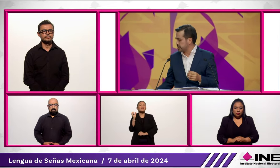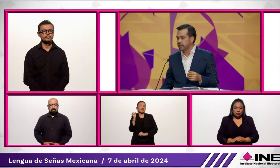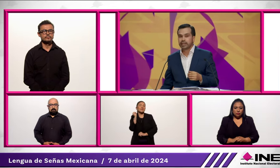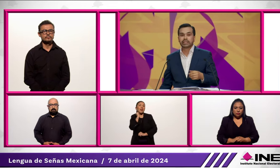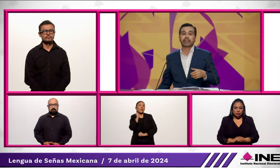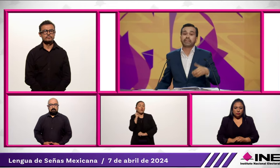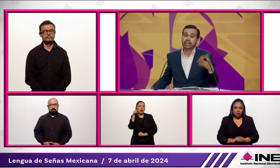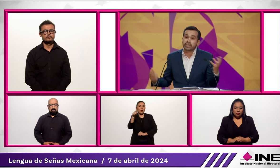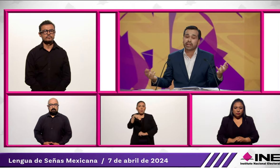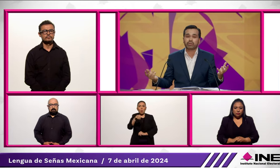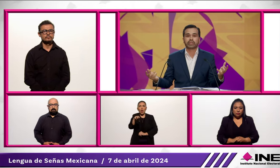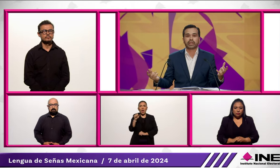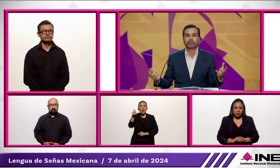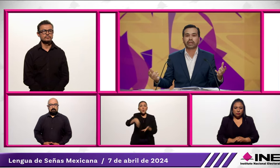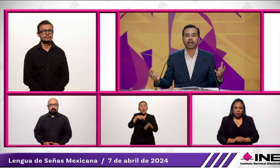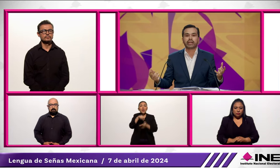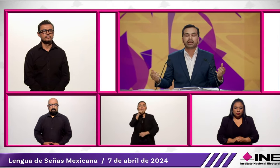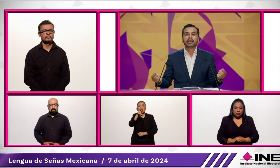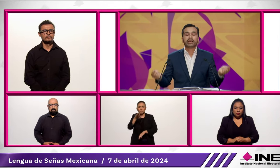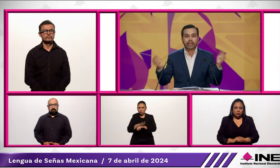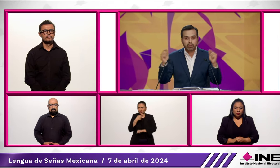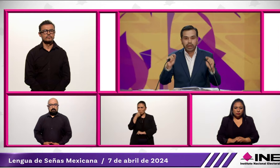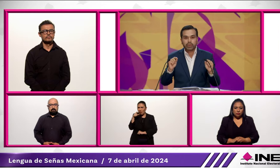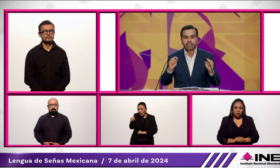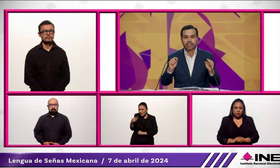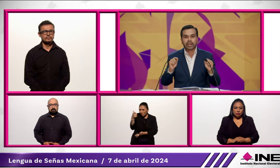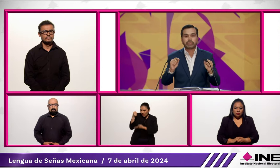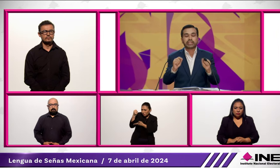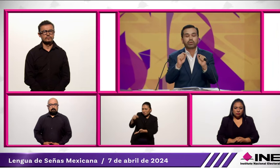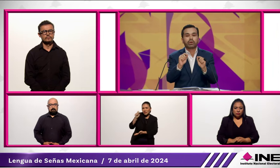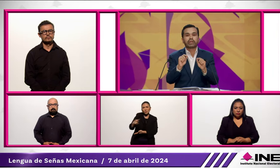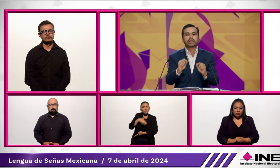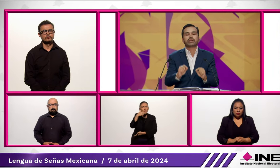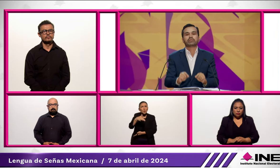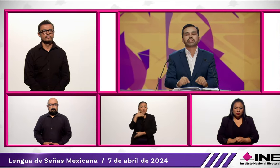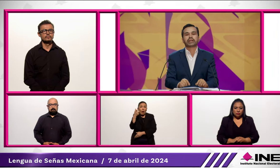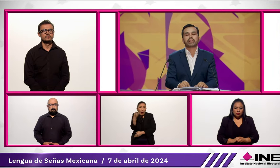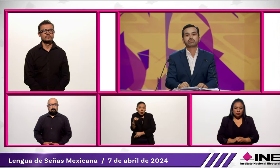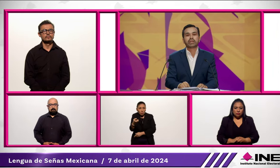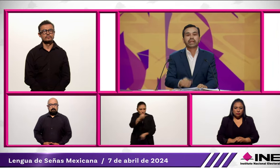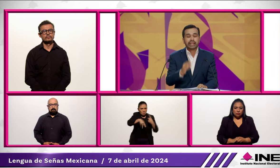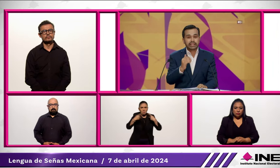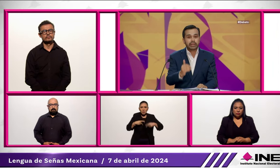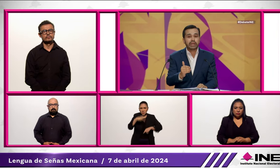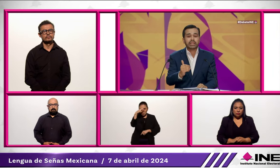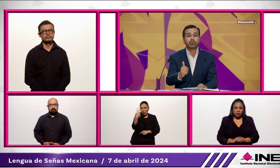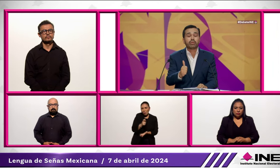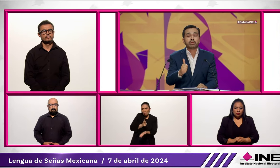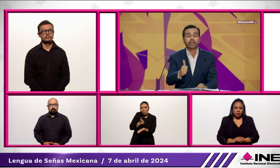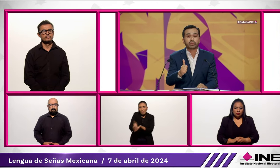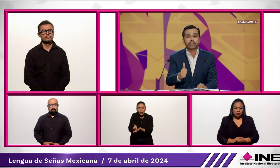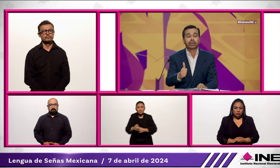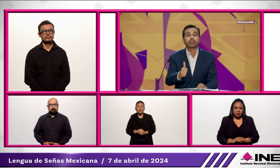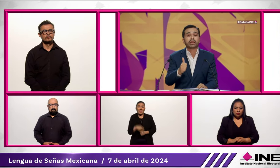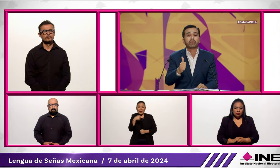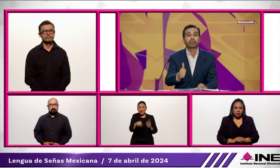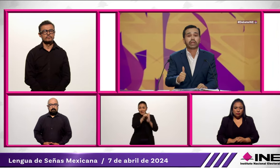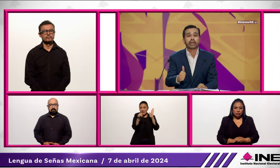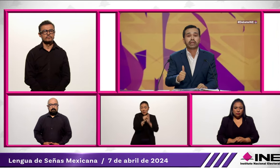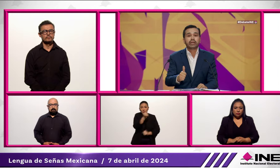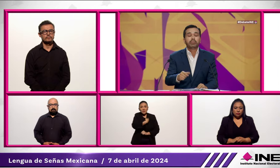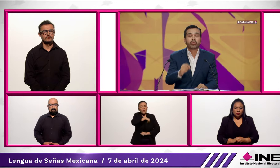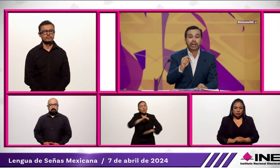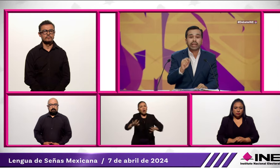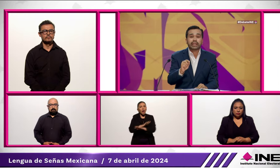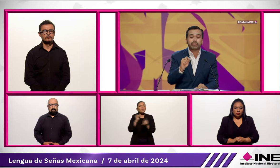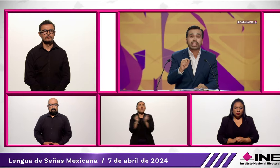las campañas se financian con dinero ilegal y que luego, desgraciadamente, eso le cuesta a los mexicanos. El sistema de salud lo vamos a actualizar con